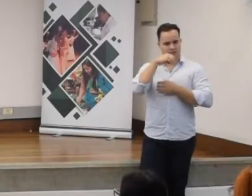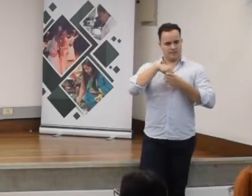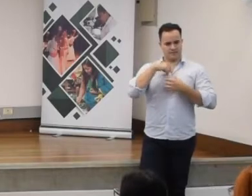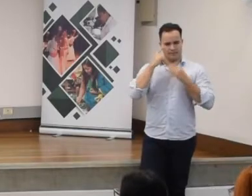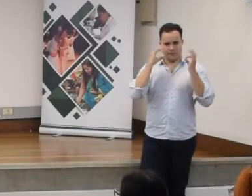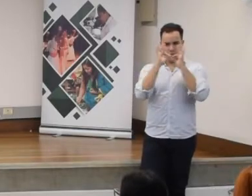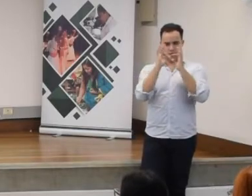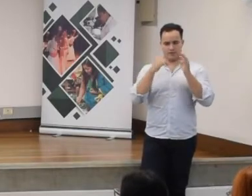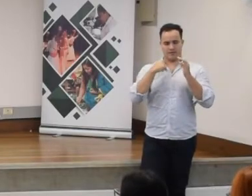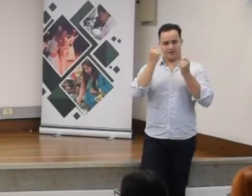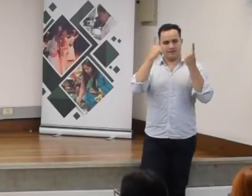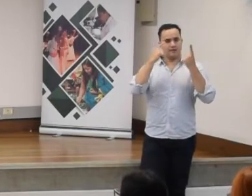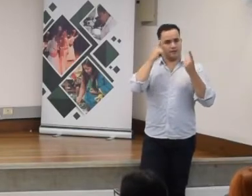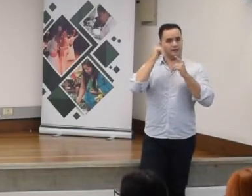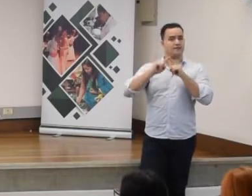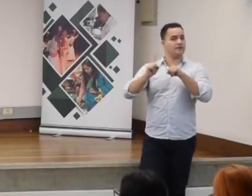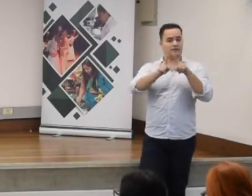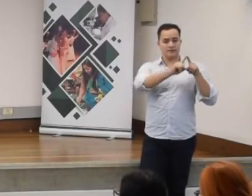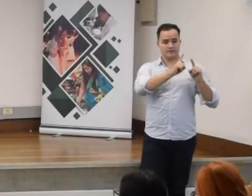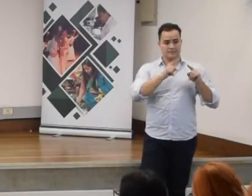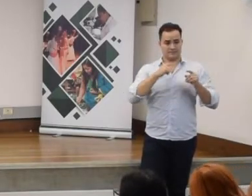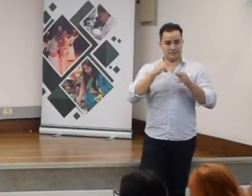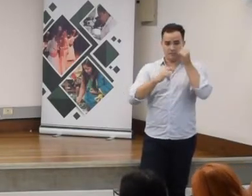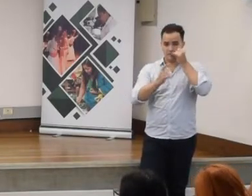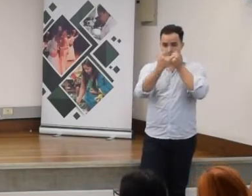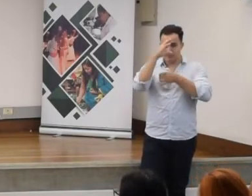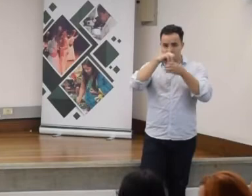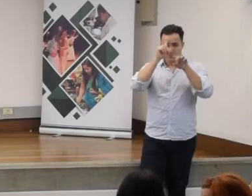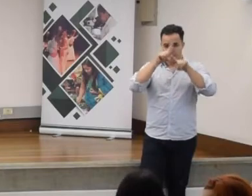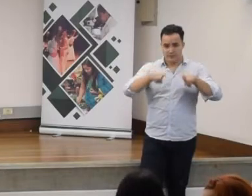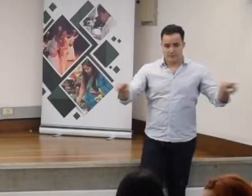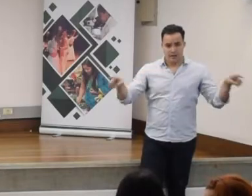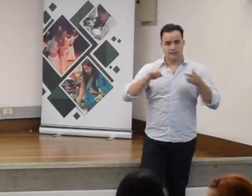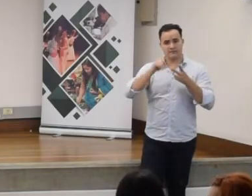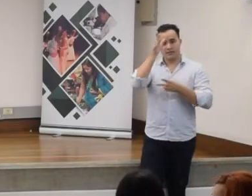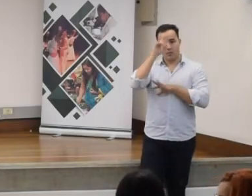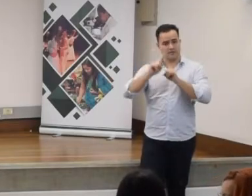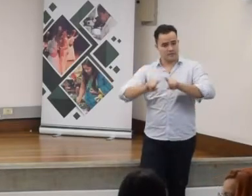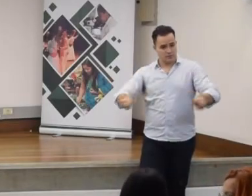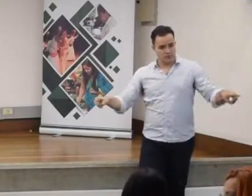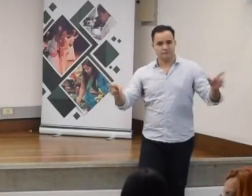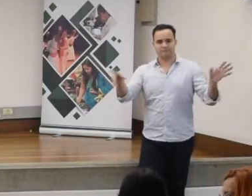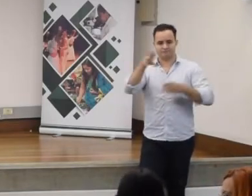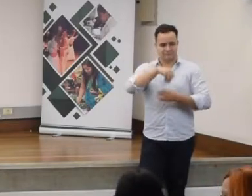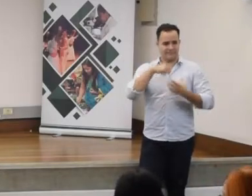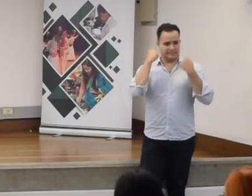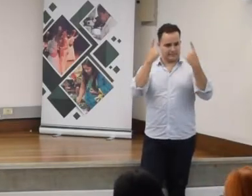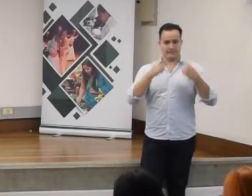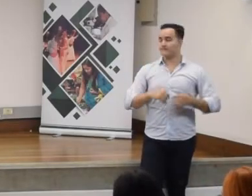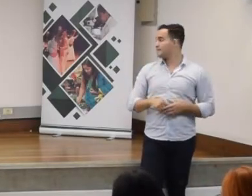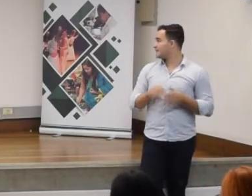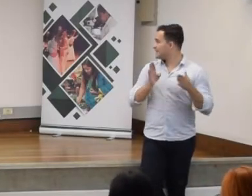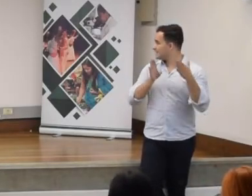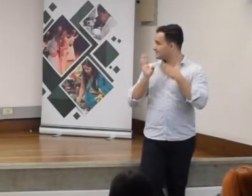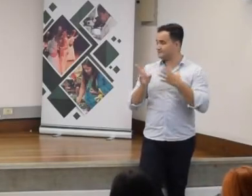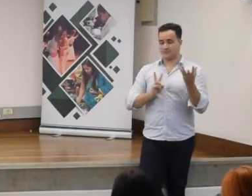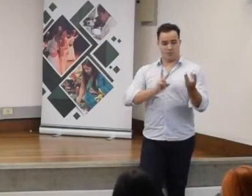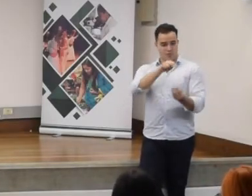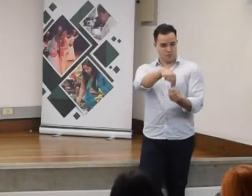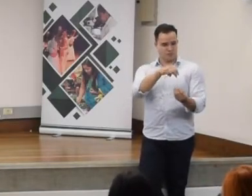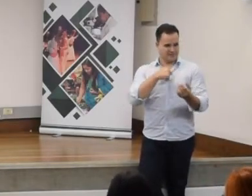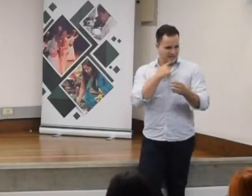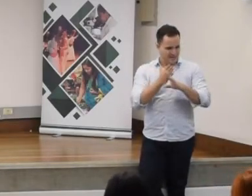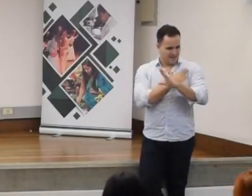mirada antropocéntrica y reconocer la diversidad epistémica y otros lenguajes. Finalmente, Ubuntu, del que ya les hablé, es el resultado